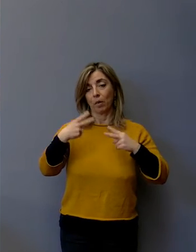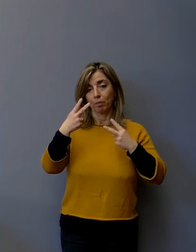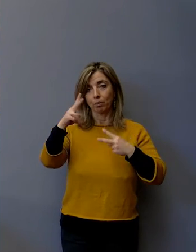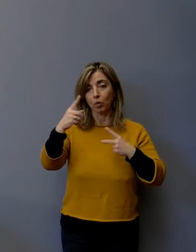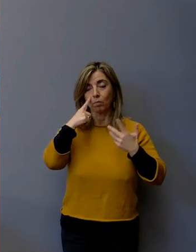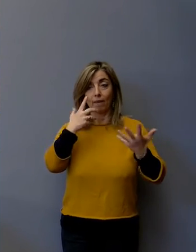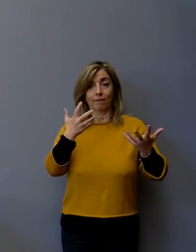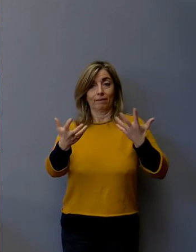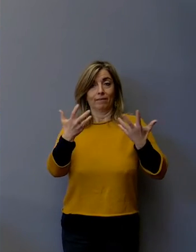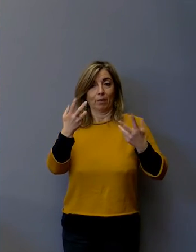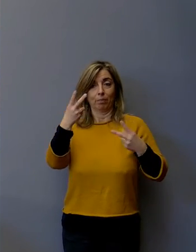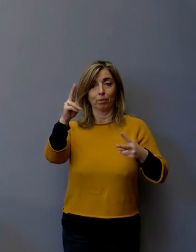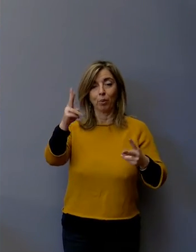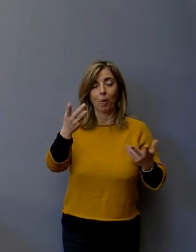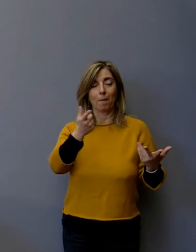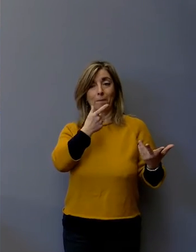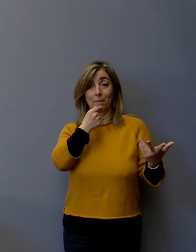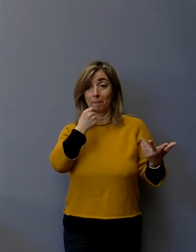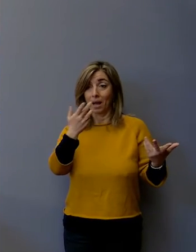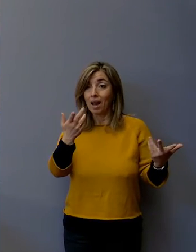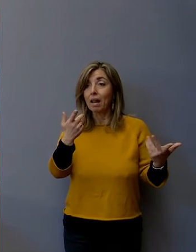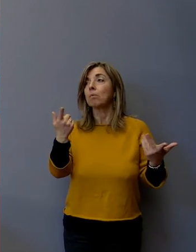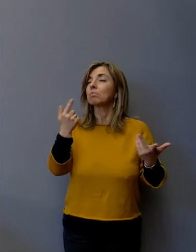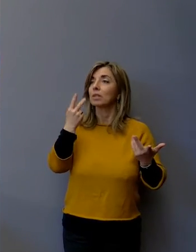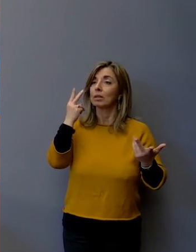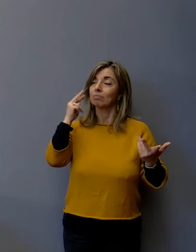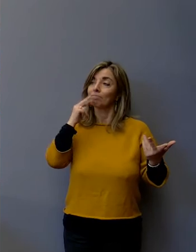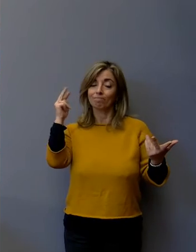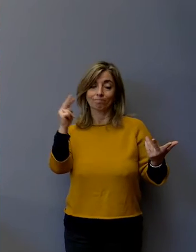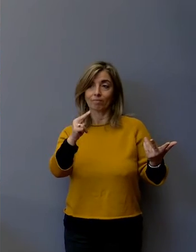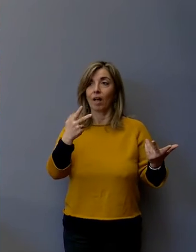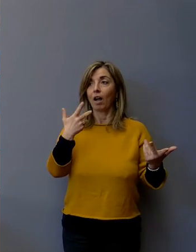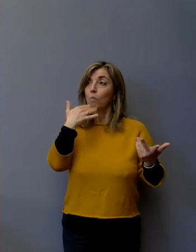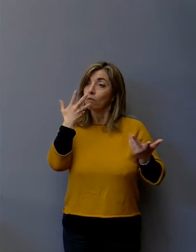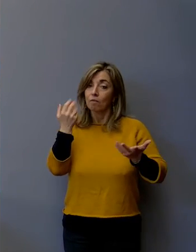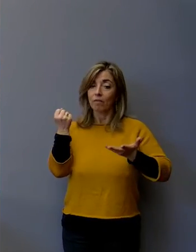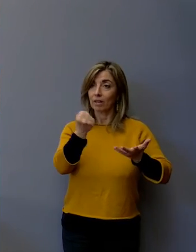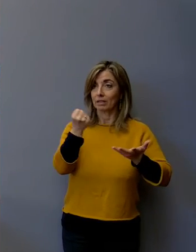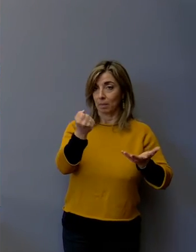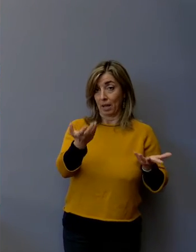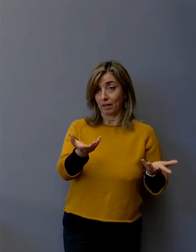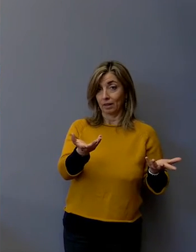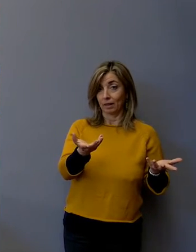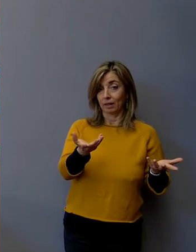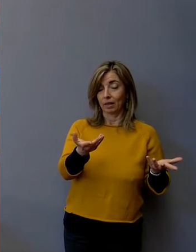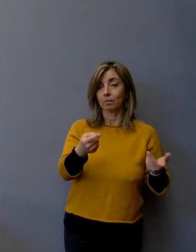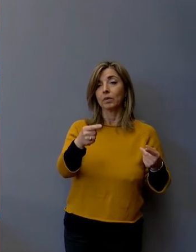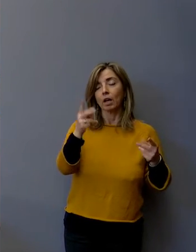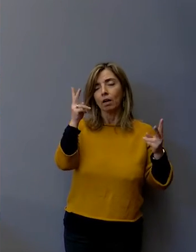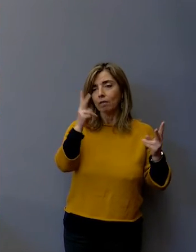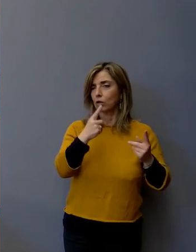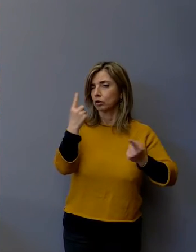attrattiva anche per gli investimenti è una situazione ereditata difficilissima anche dal punto di vista